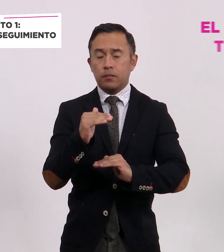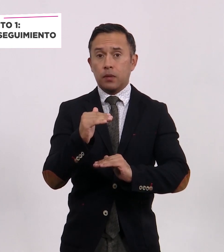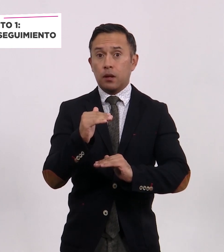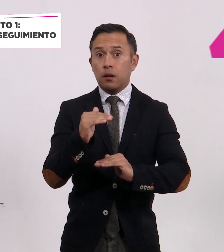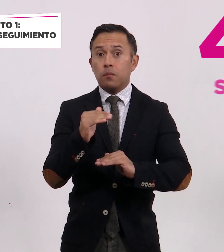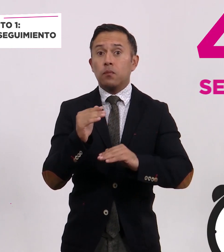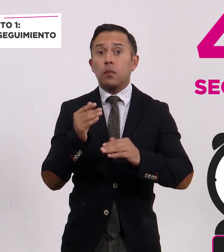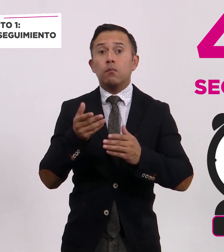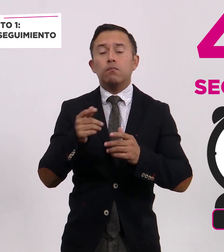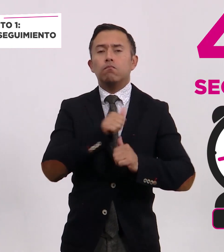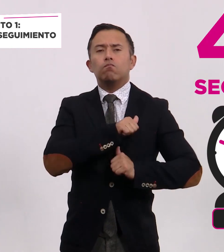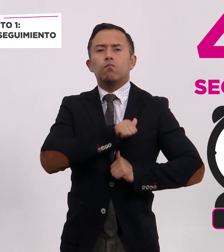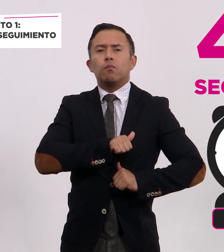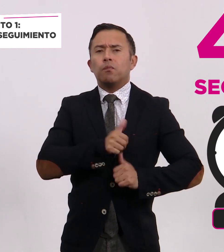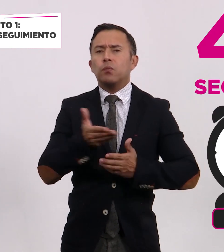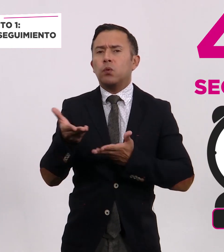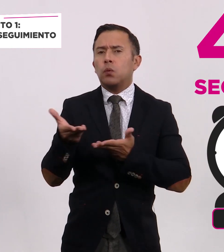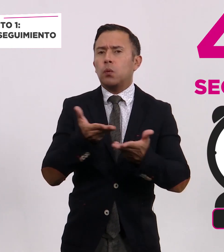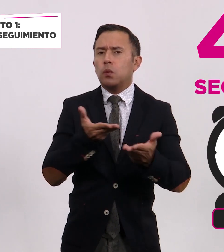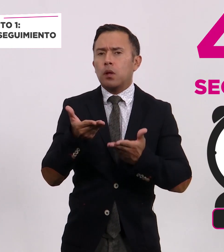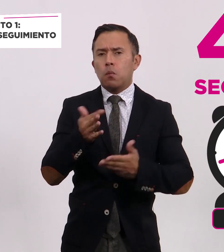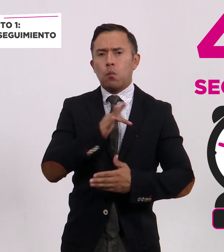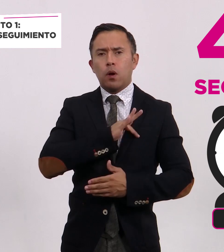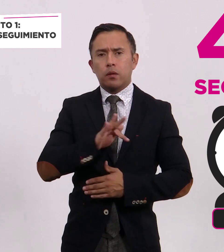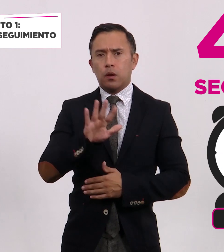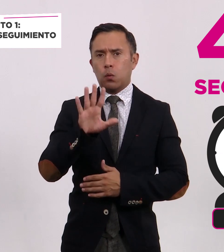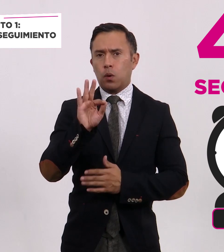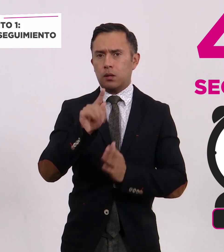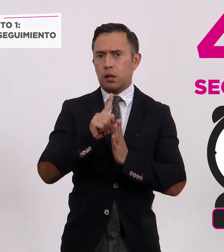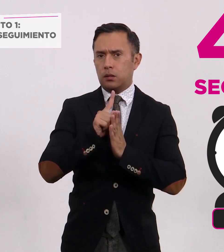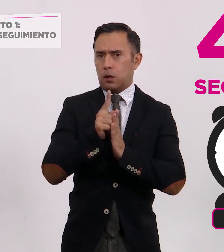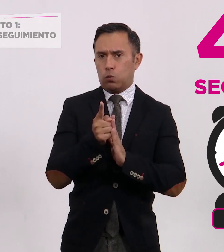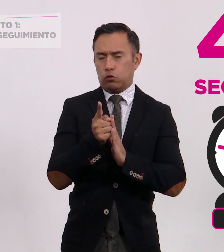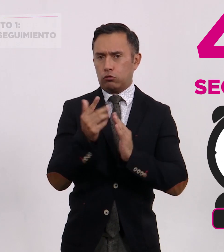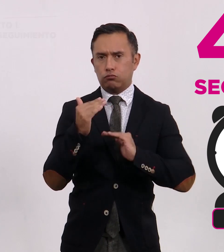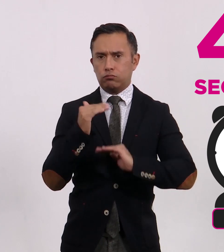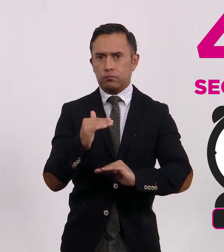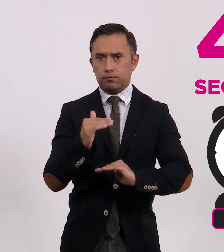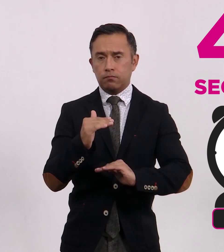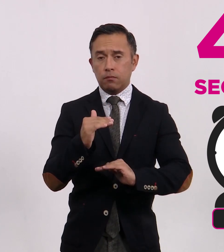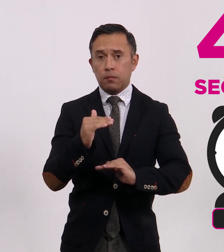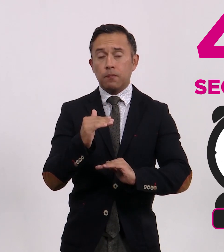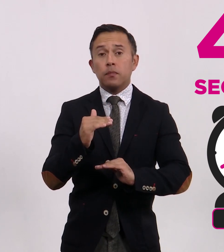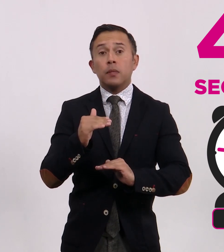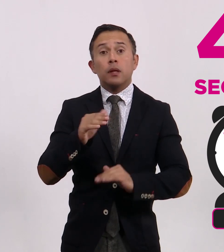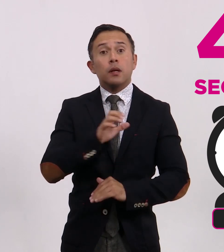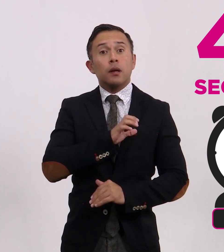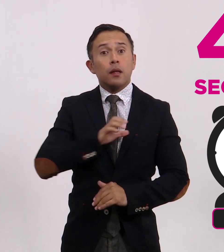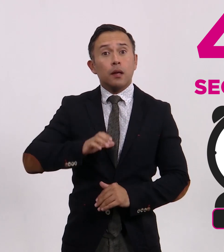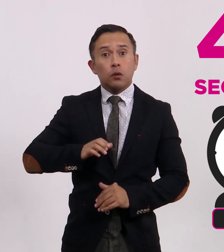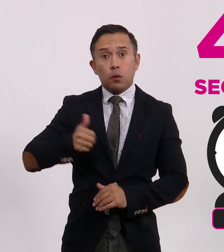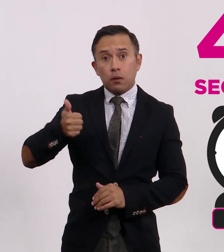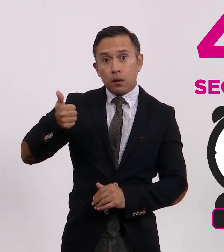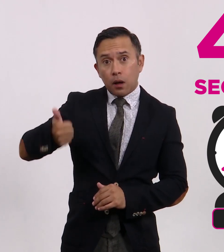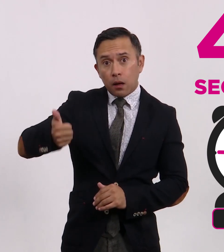la moderación contará con un tiempo de referencia de 40 segundos está dinámica será la misma para cada